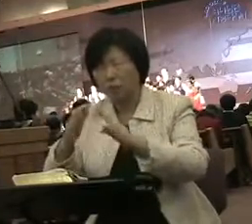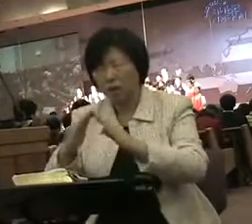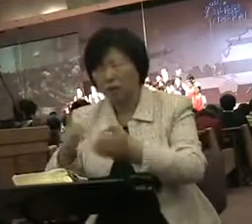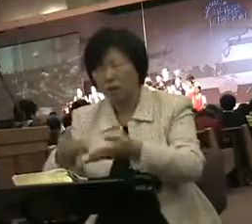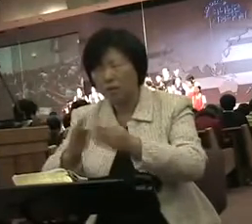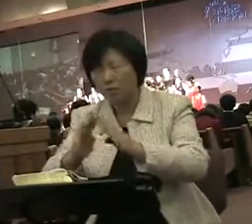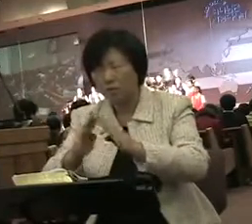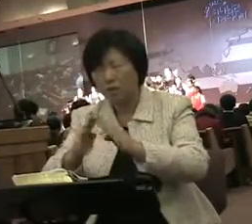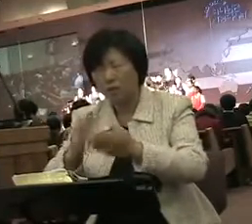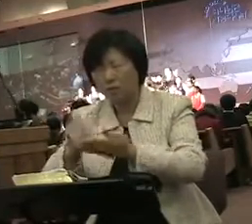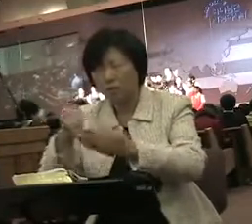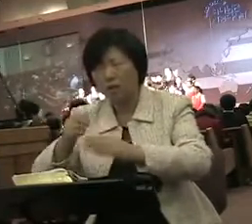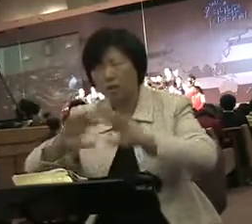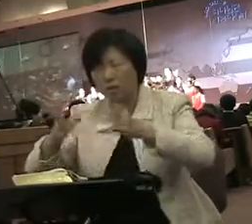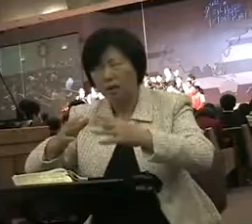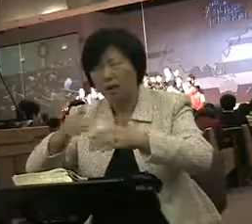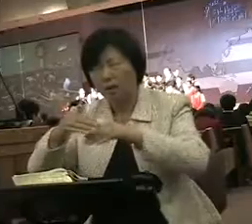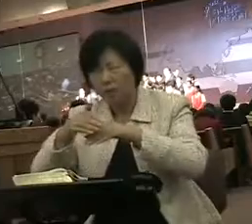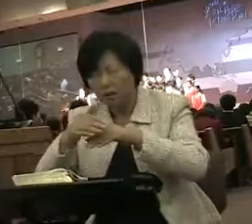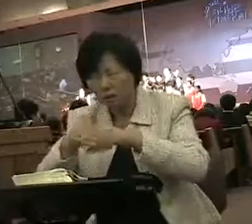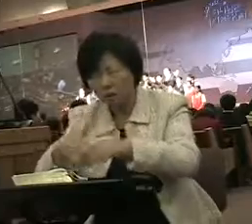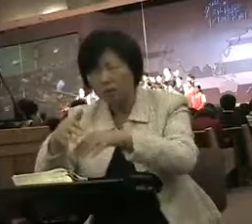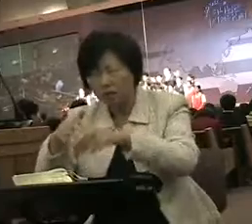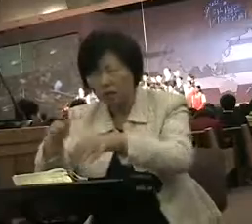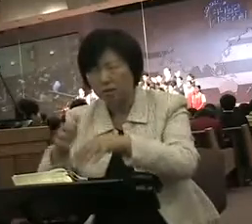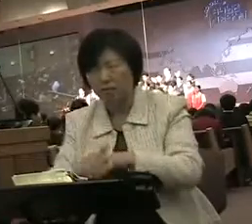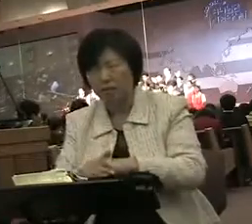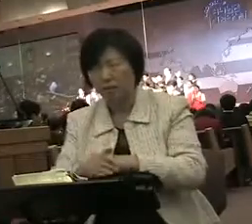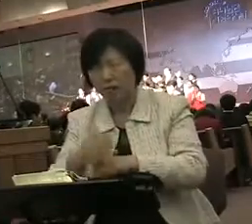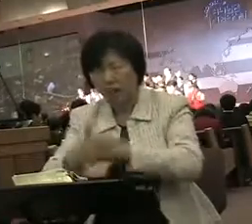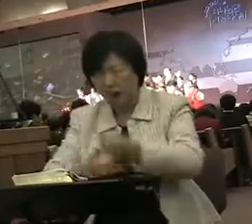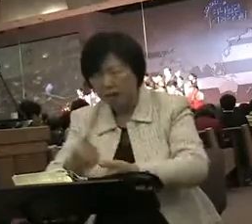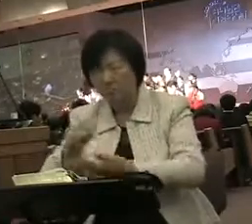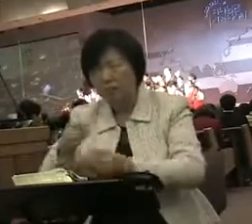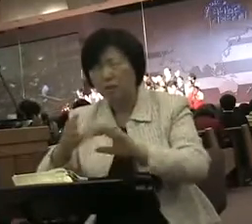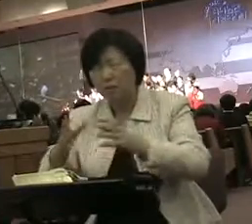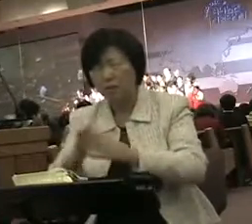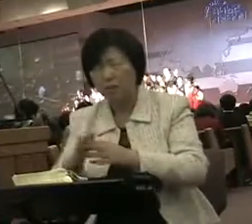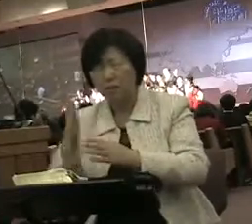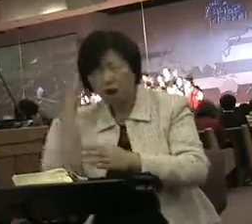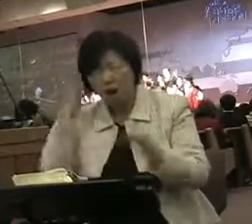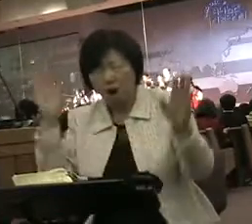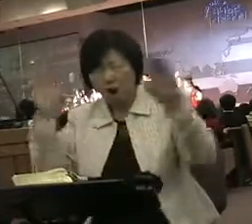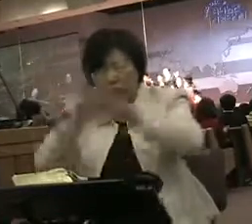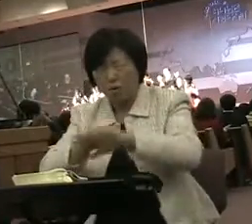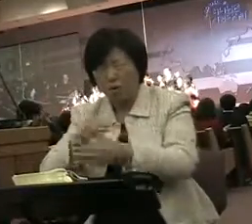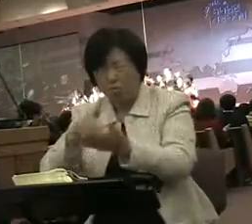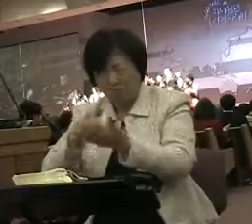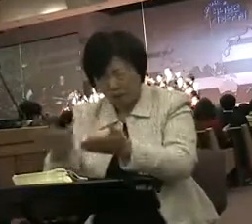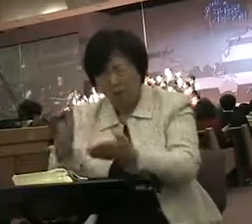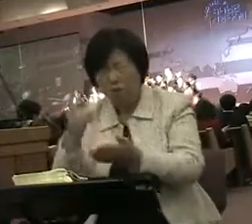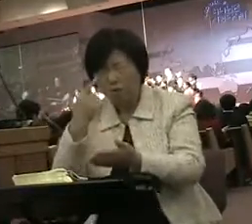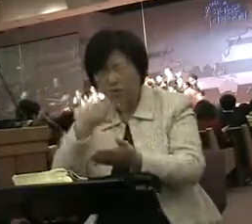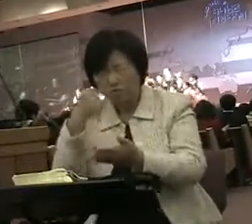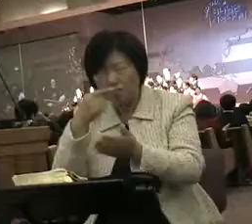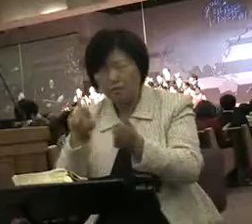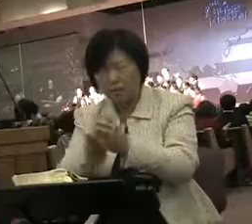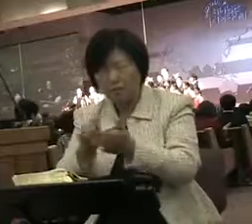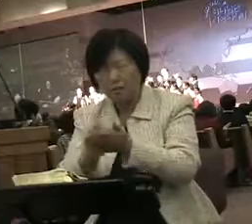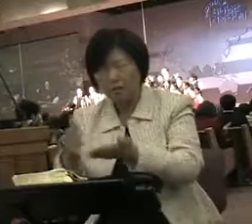세워져야 주님의 나라가 전진하고 하나님이 이 세상의 어두움이 물러나는 줄 믿습니다. 아버지,